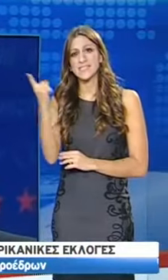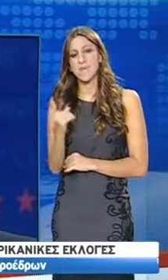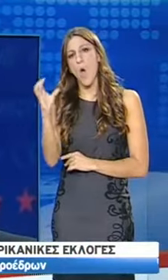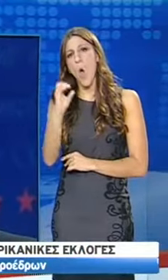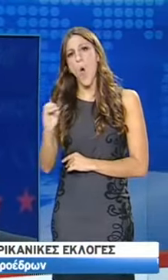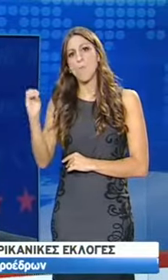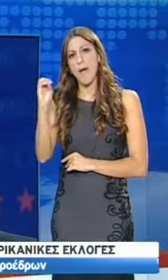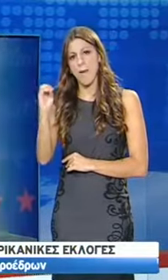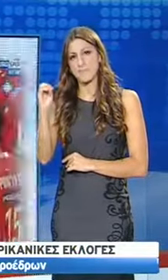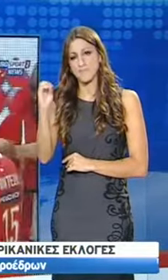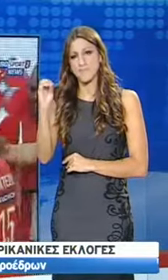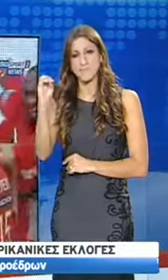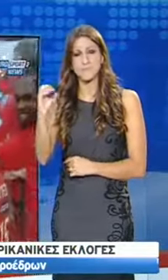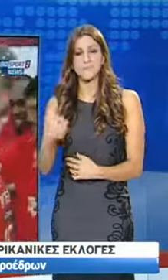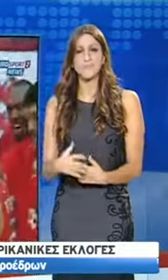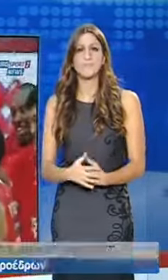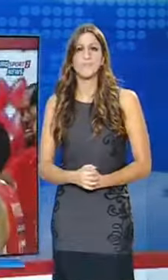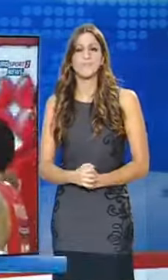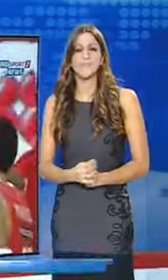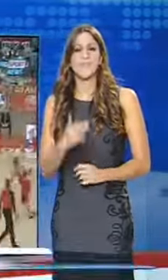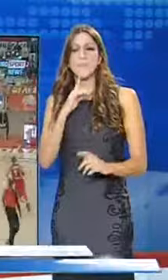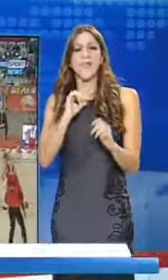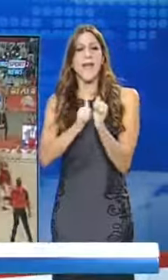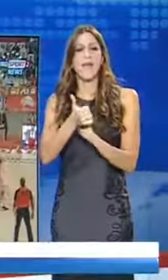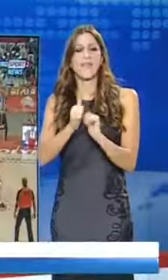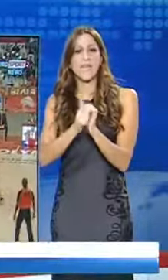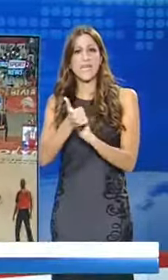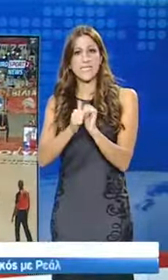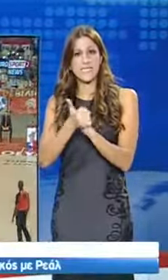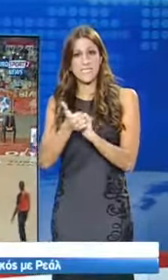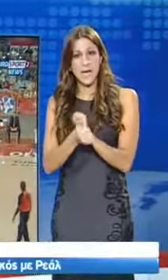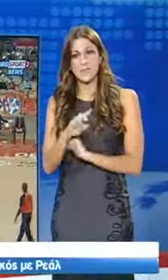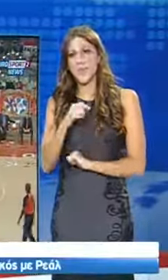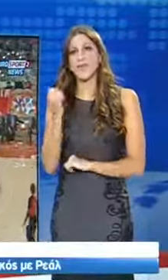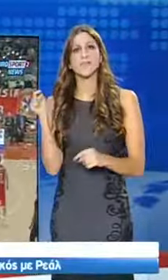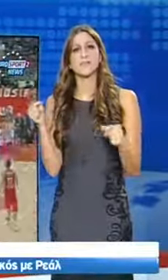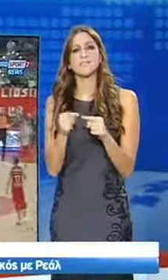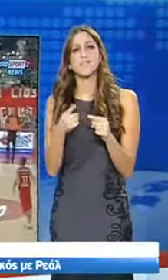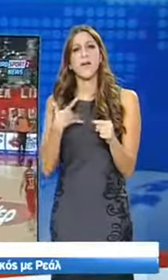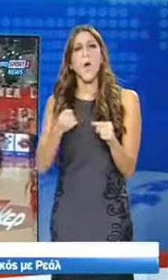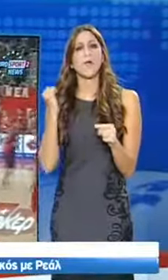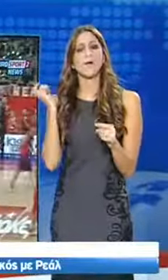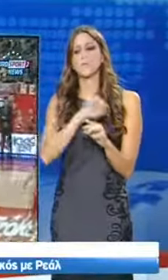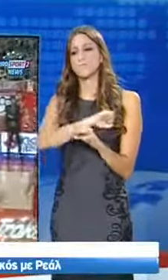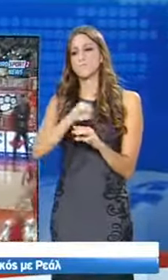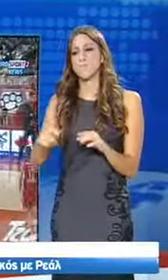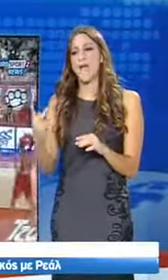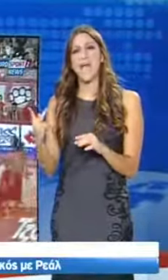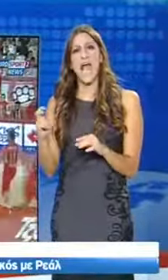Obama. Πρεμιέρα με νίκη στη φετινή διοργάνωση της Ευρωλίγκα του μπάσκετ έκανε ο Ολυμπιακός, ο οποίος επικράτησε με